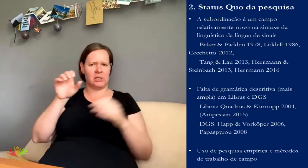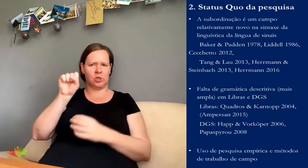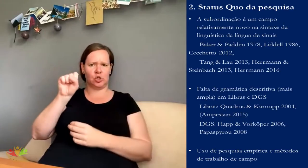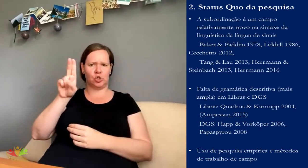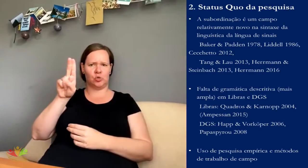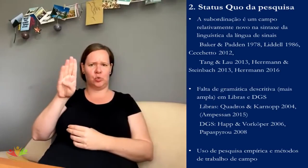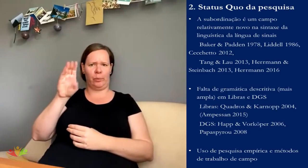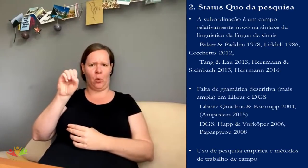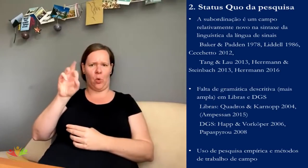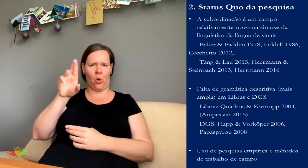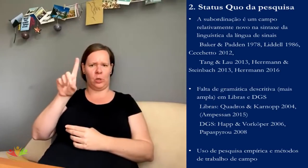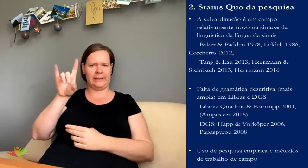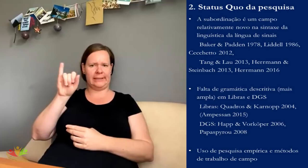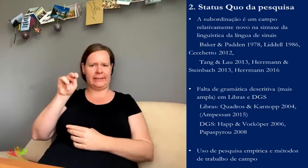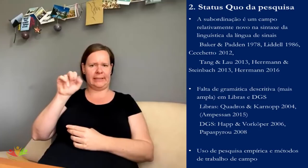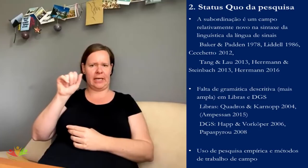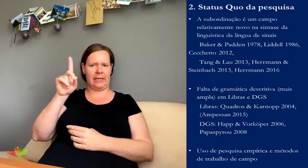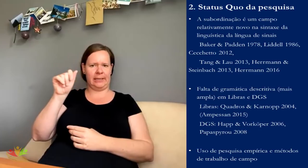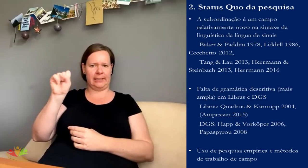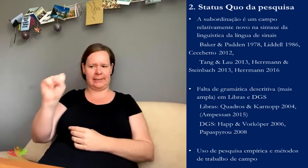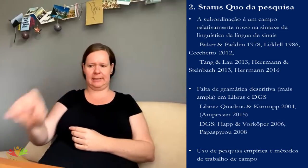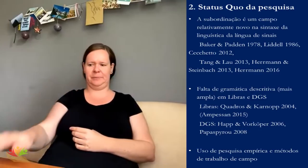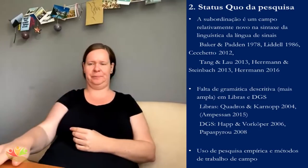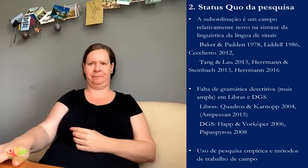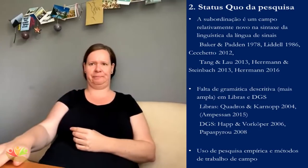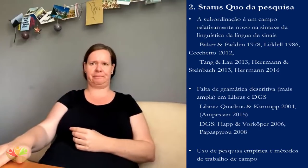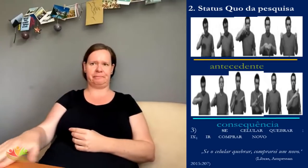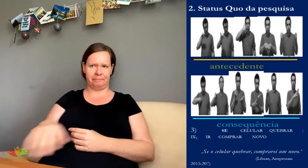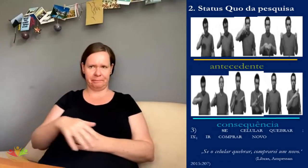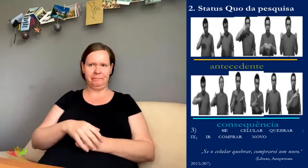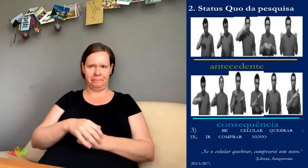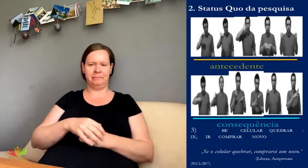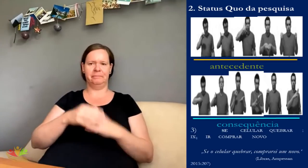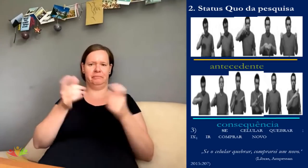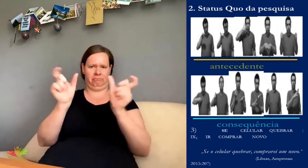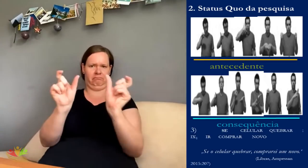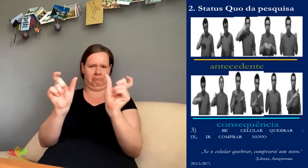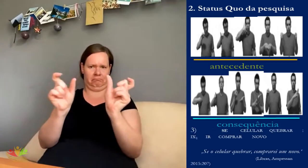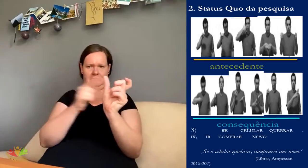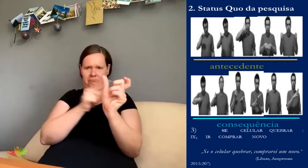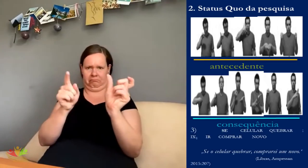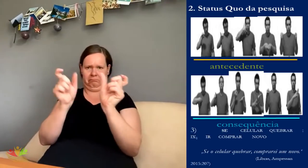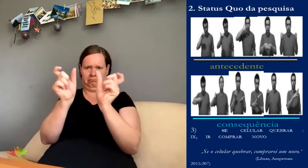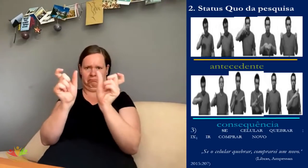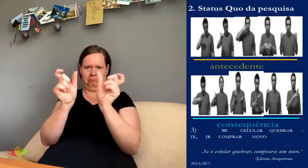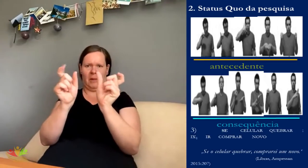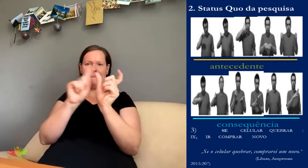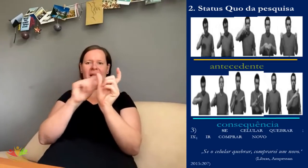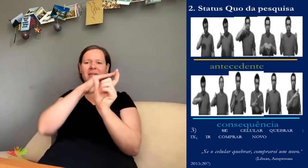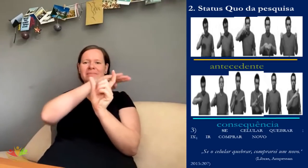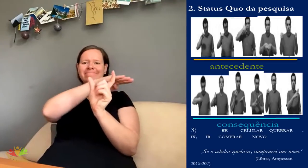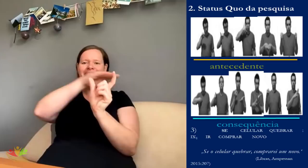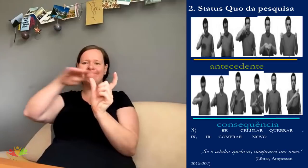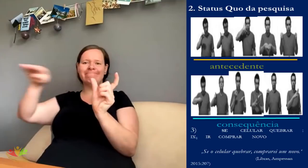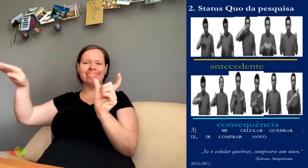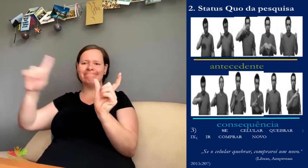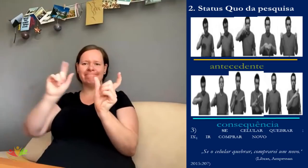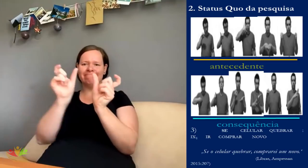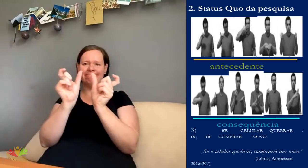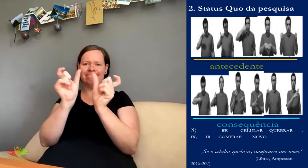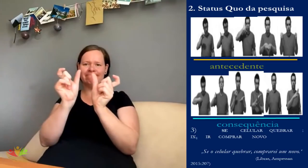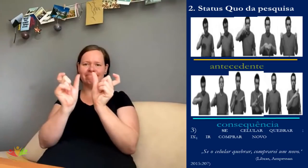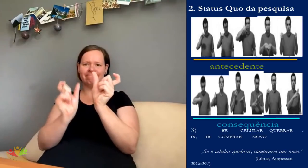a oração principal, ela antecede a oração consequente. É por isso que a gente chama a